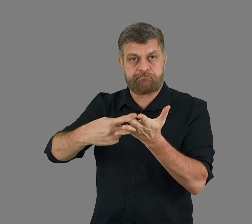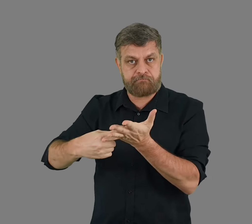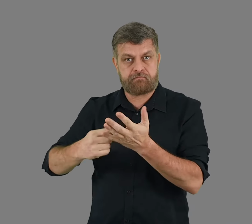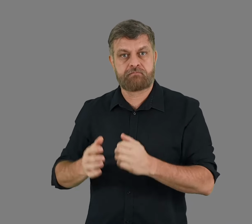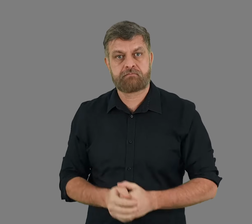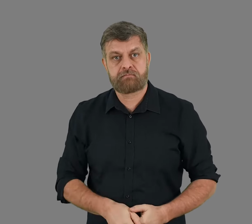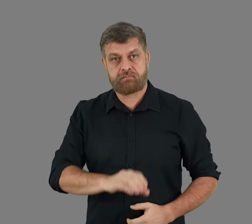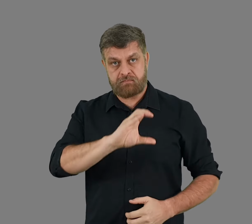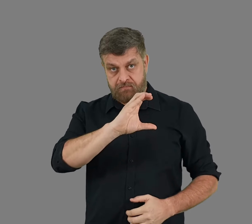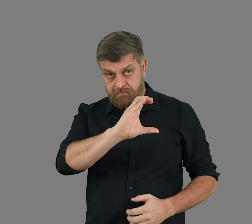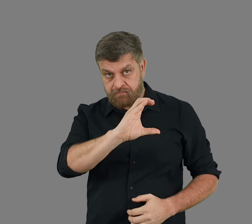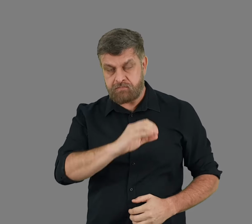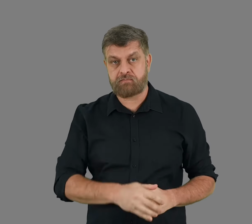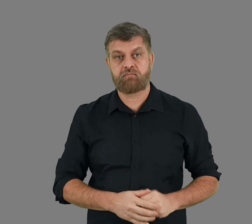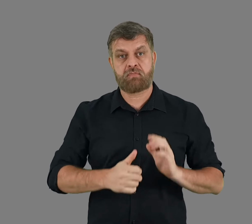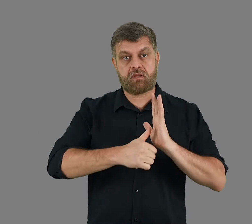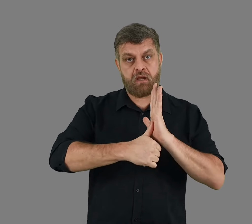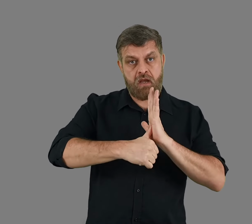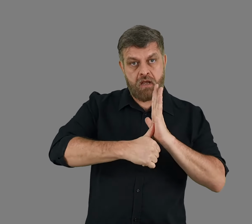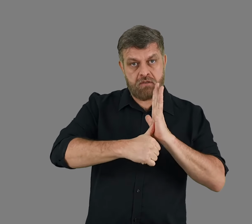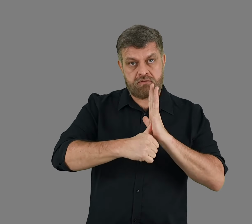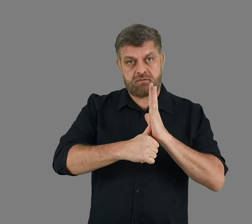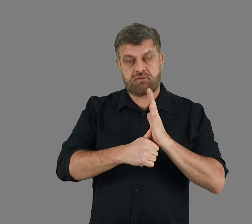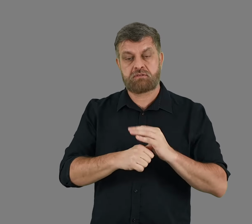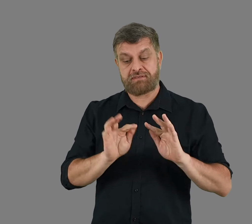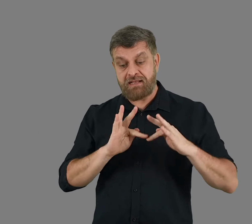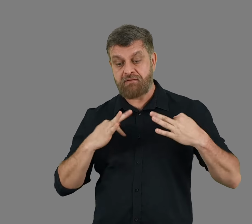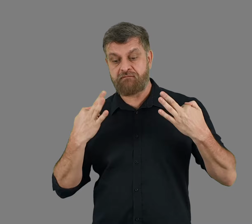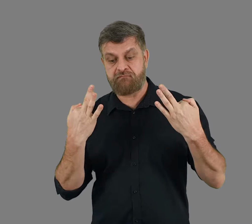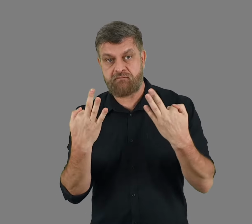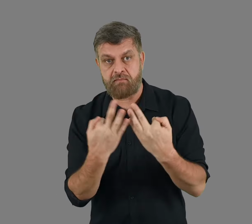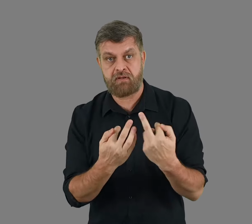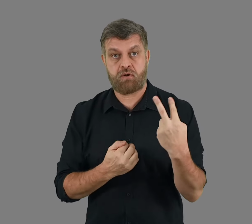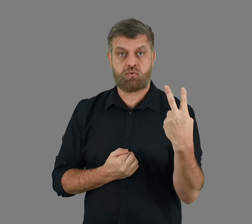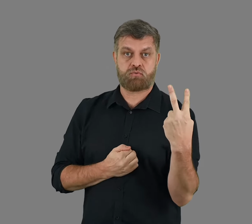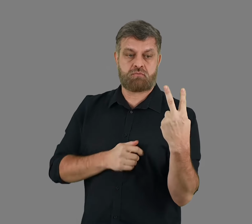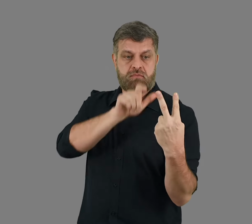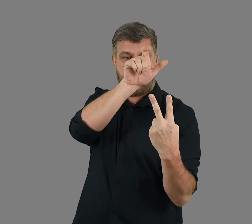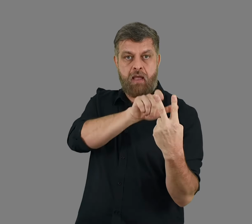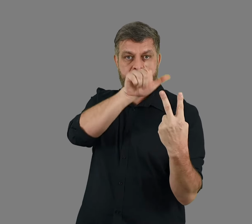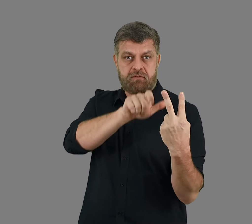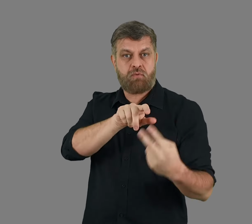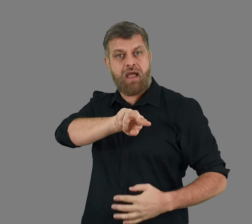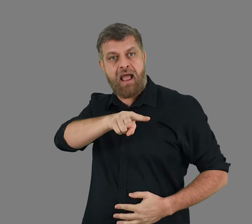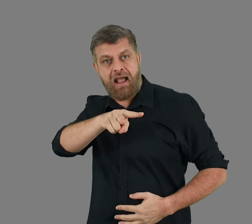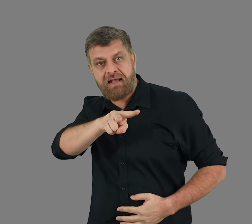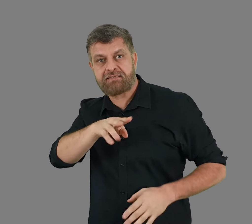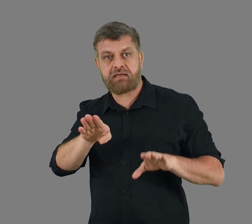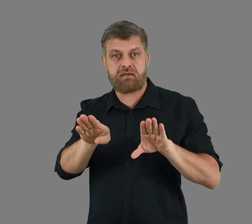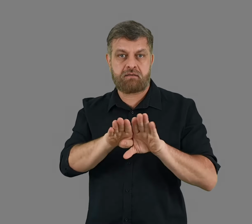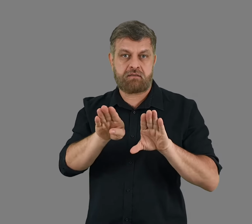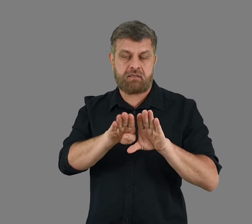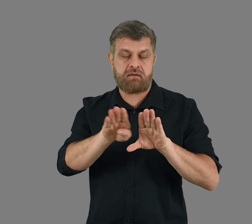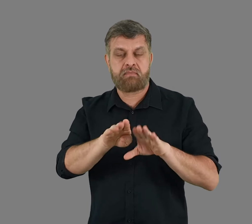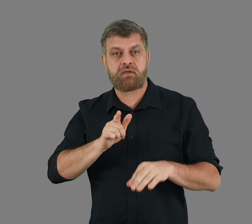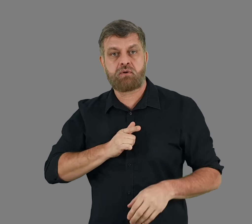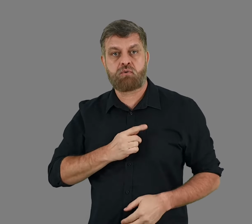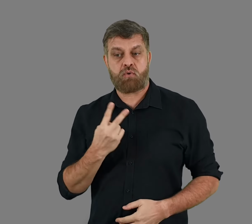C. Associado contribuinte família de 2 pessoas, casais, cônjuges ou 2 pessoas da